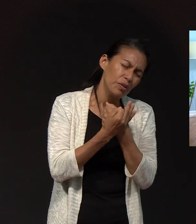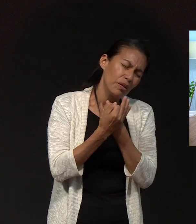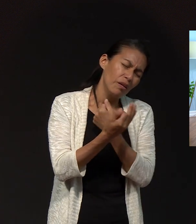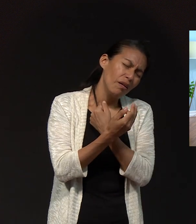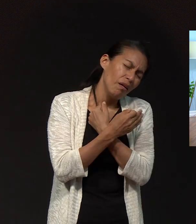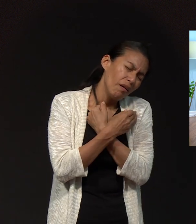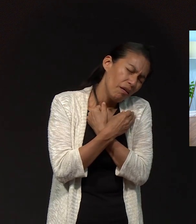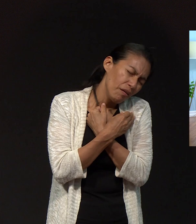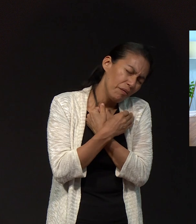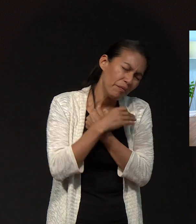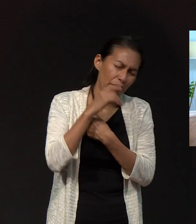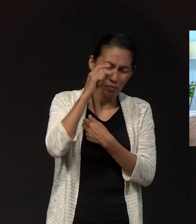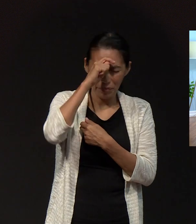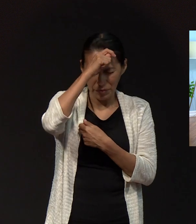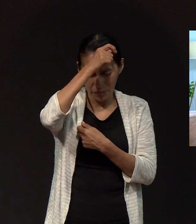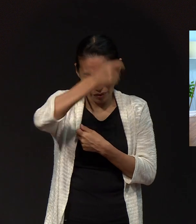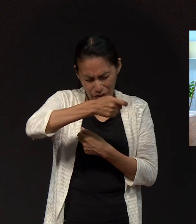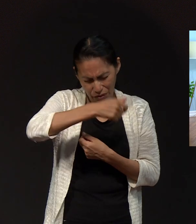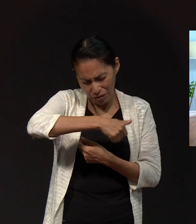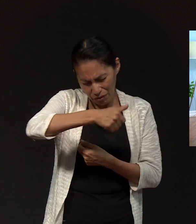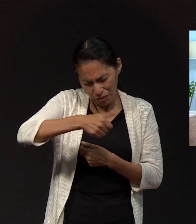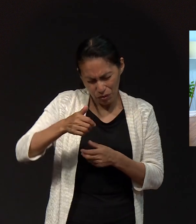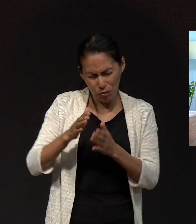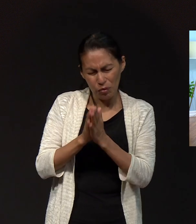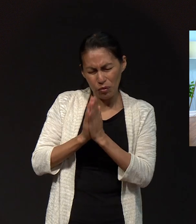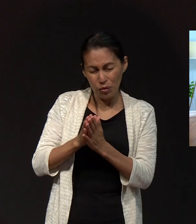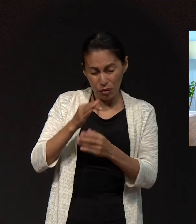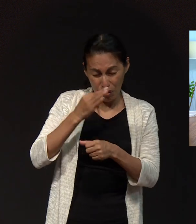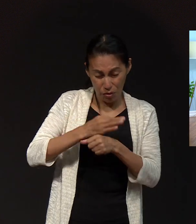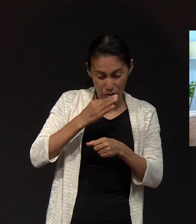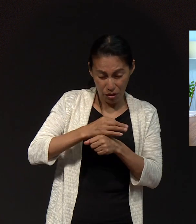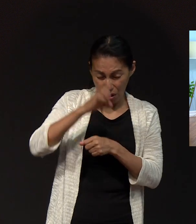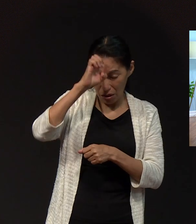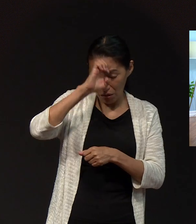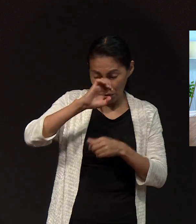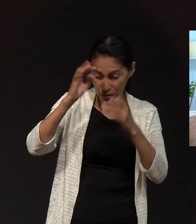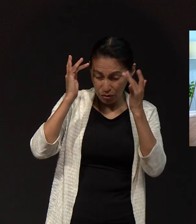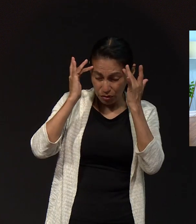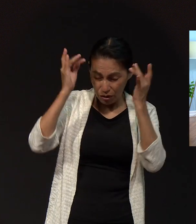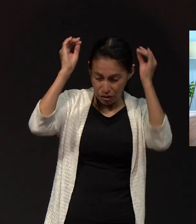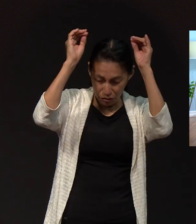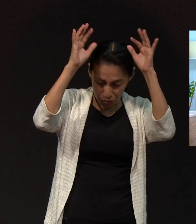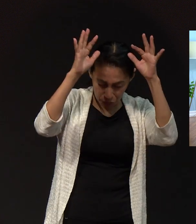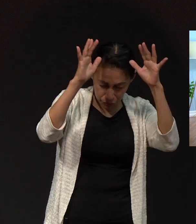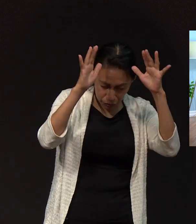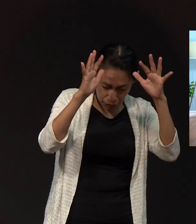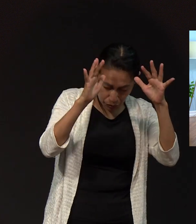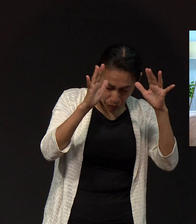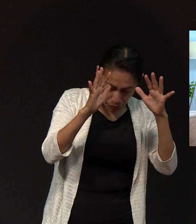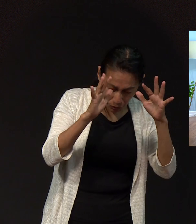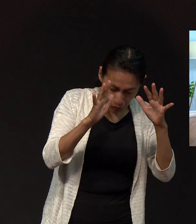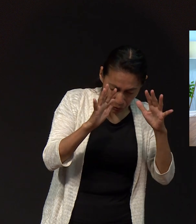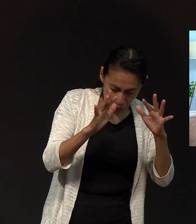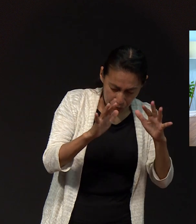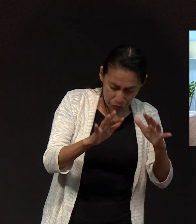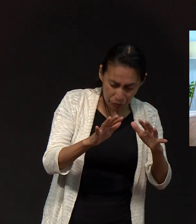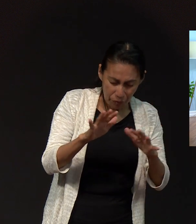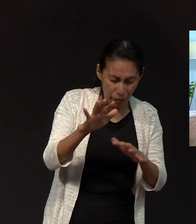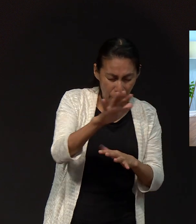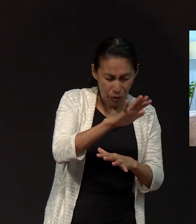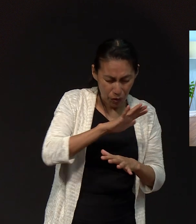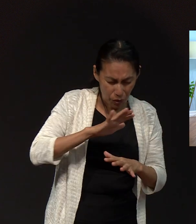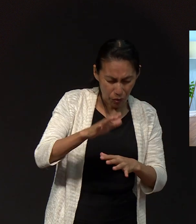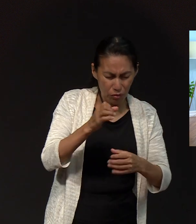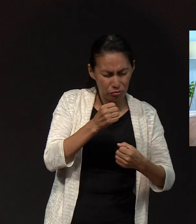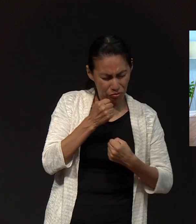Para todos aquellos Que lo están esperando Señor Y que esta noche En esta oración Puedan recibir Tu espíritu Señor Tus bendiciones En este momento Que lo